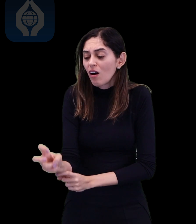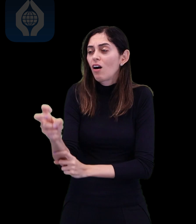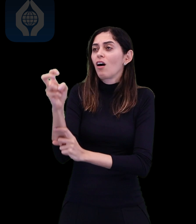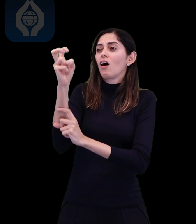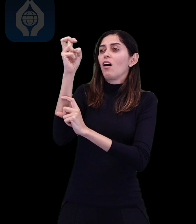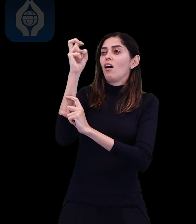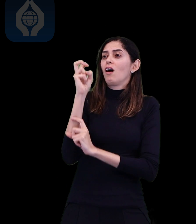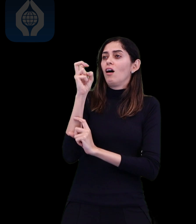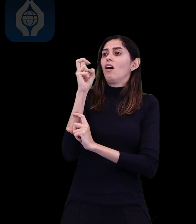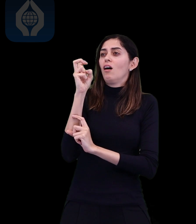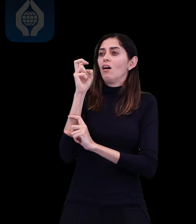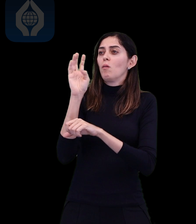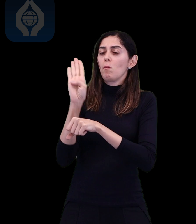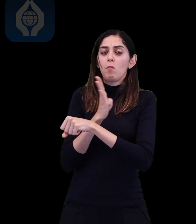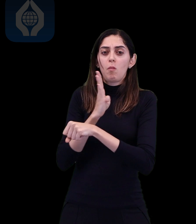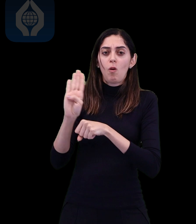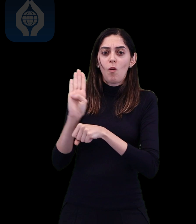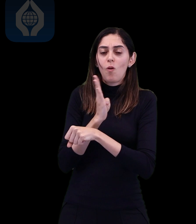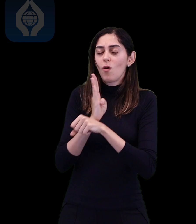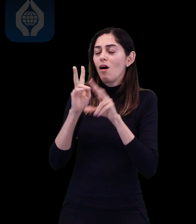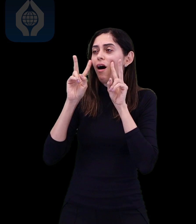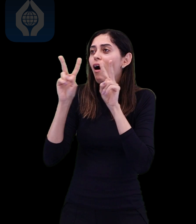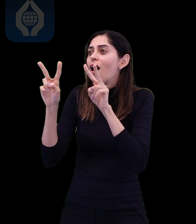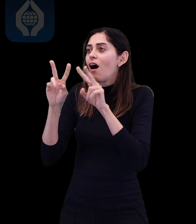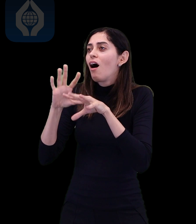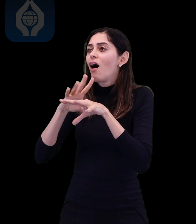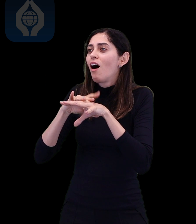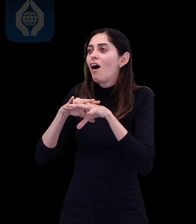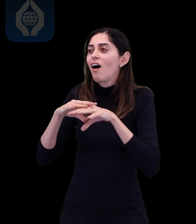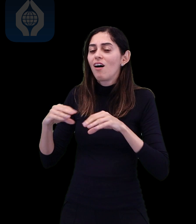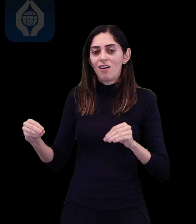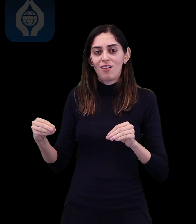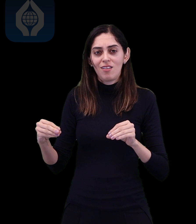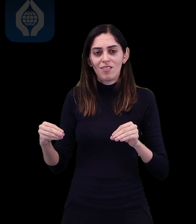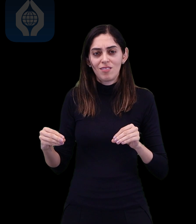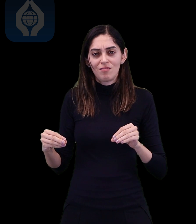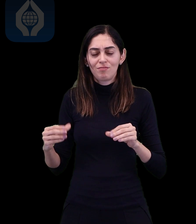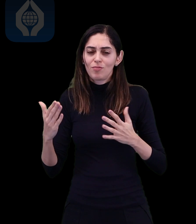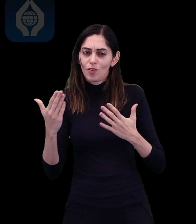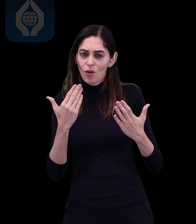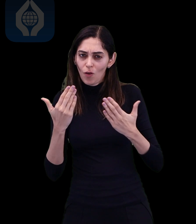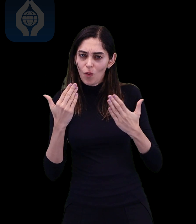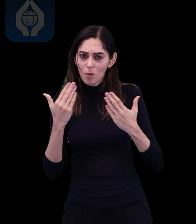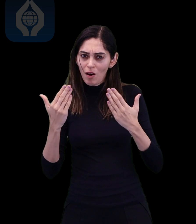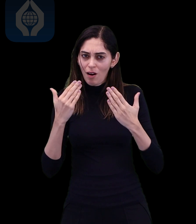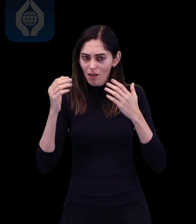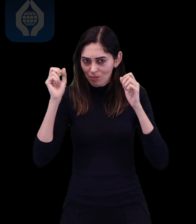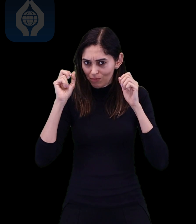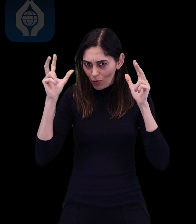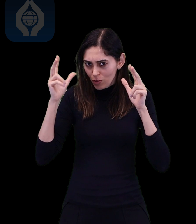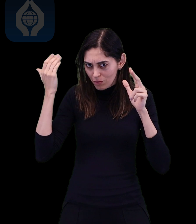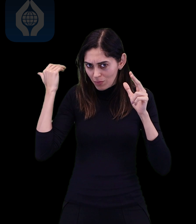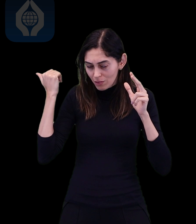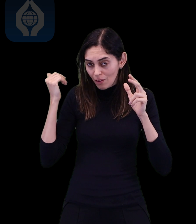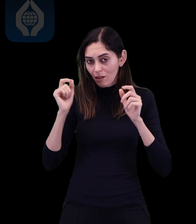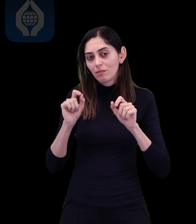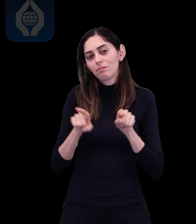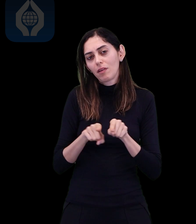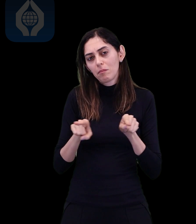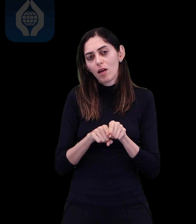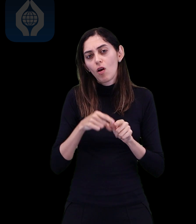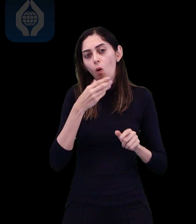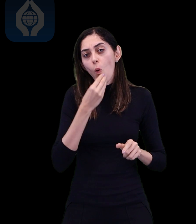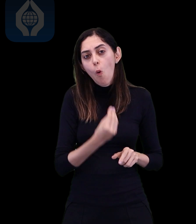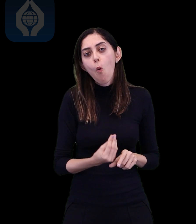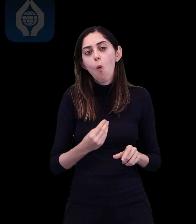Moisés pendurou numa haste. Compare. Sendo você um passageiro num avião, o que precisa fazer para